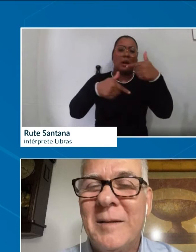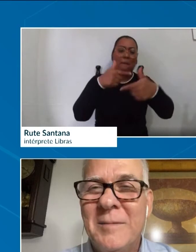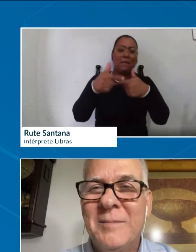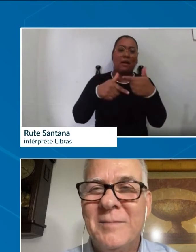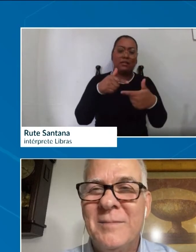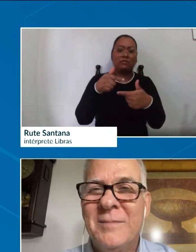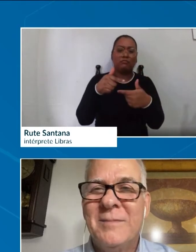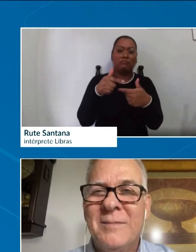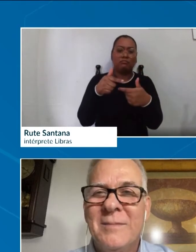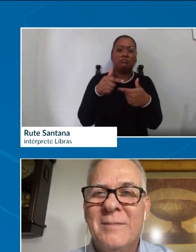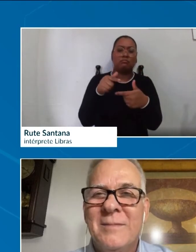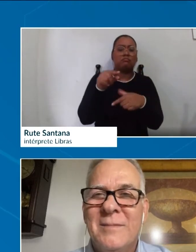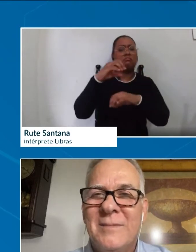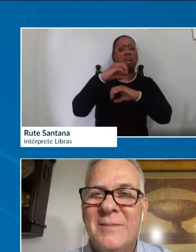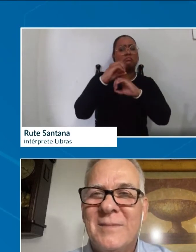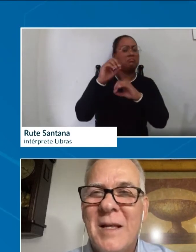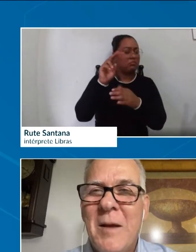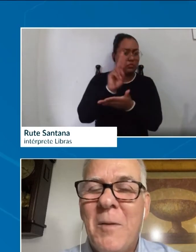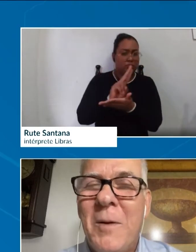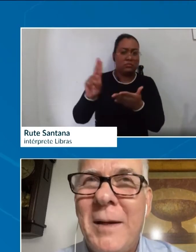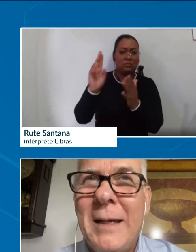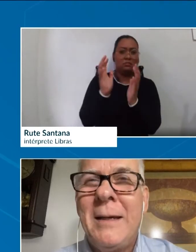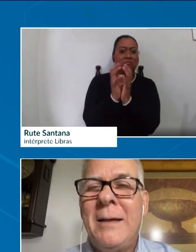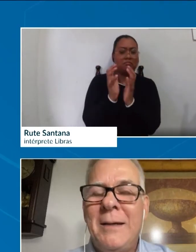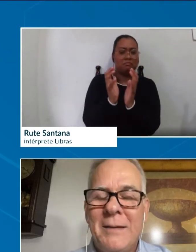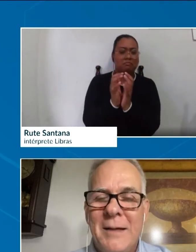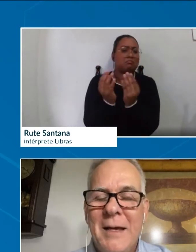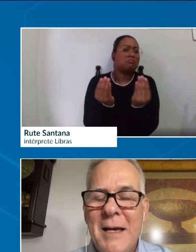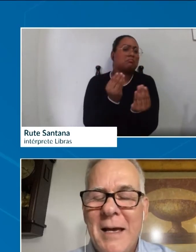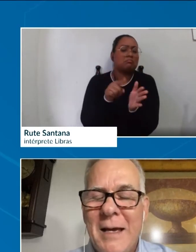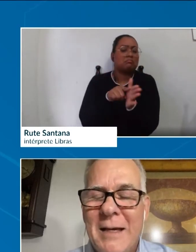nessa linha aí do aproveitamento de resíduos, por favor. Olha,